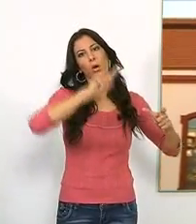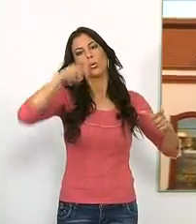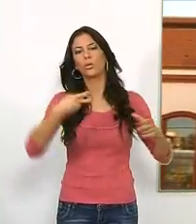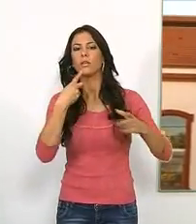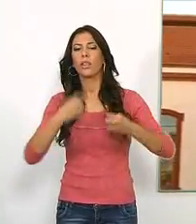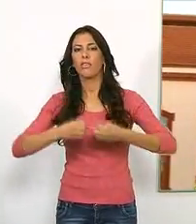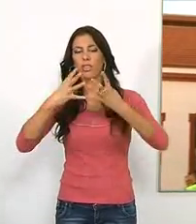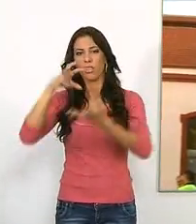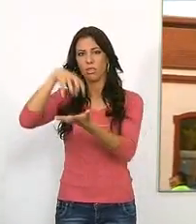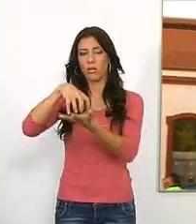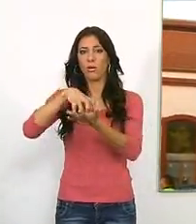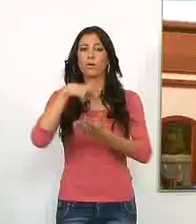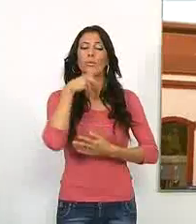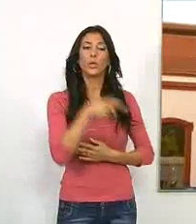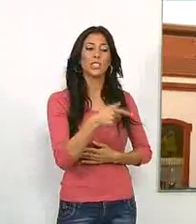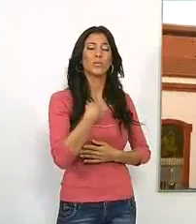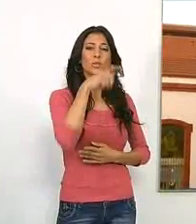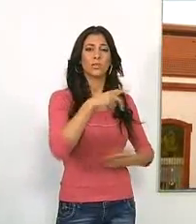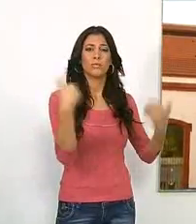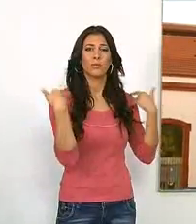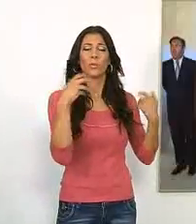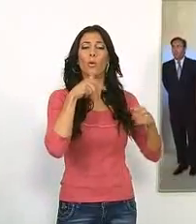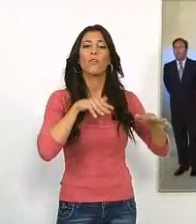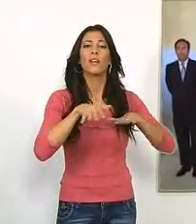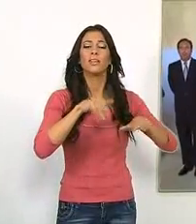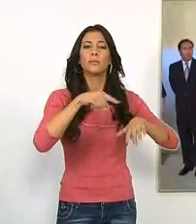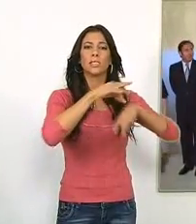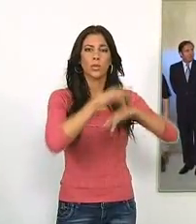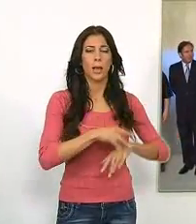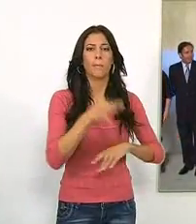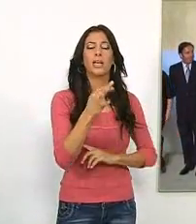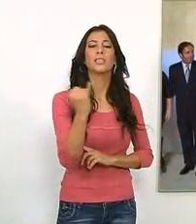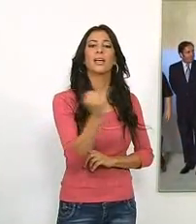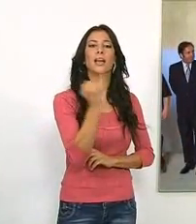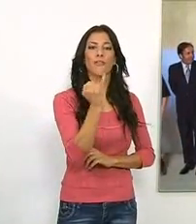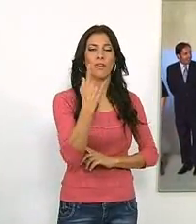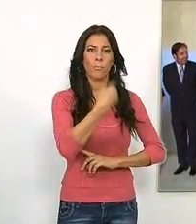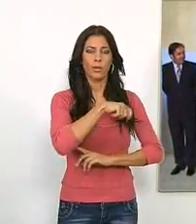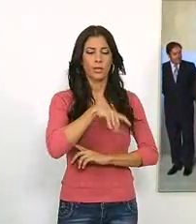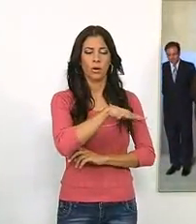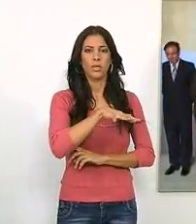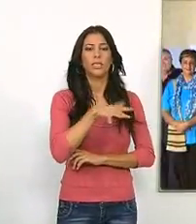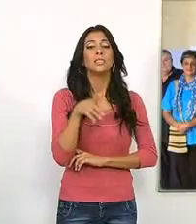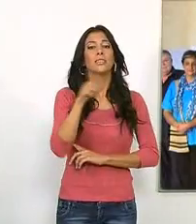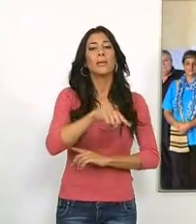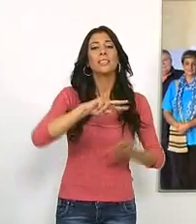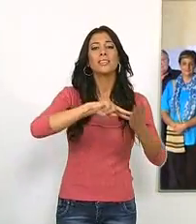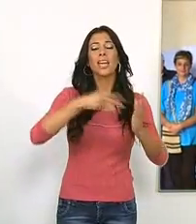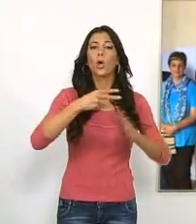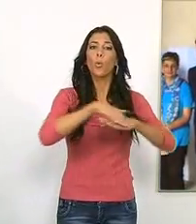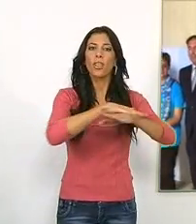moña acompañada por el corporativo de movilidad y seguridad el jefe de la policía local y técnicos